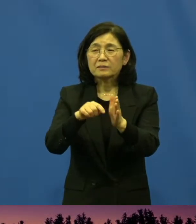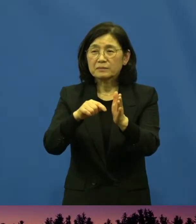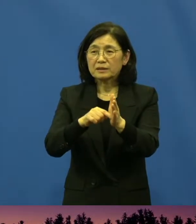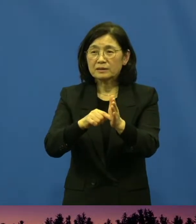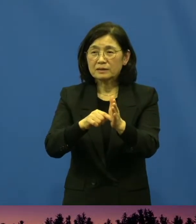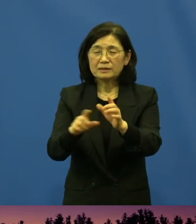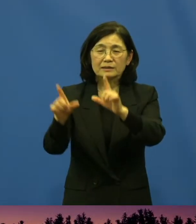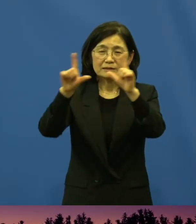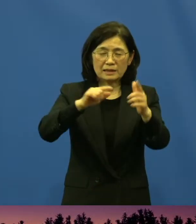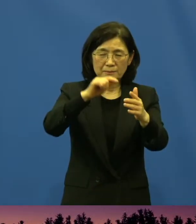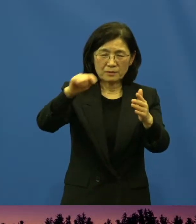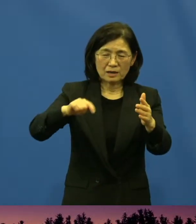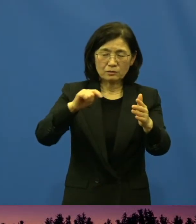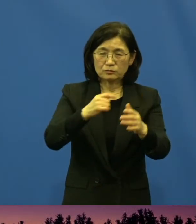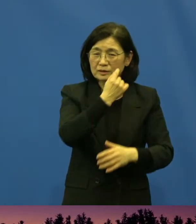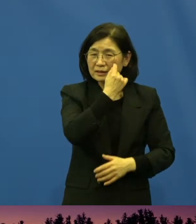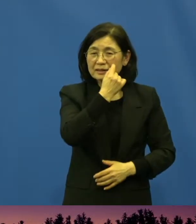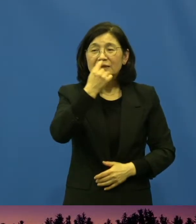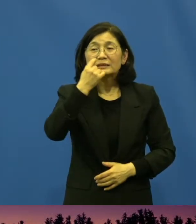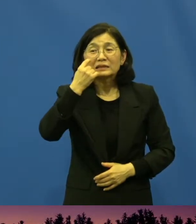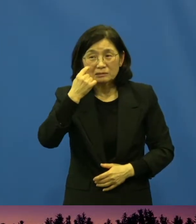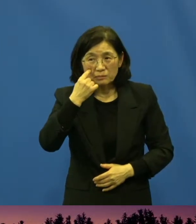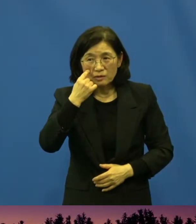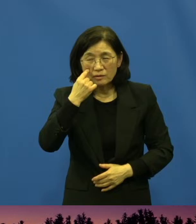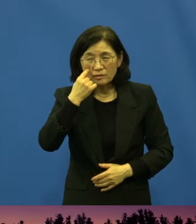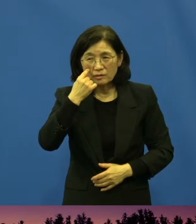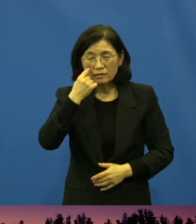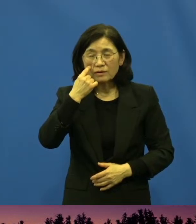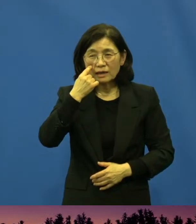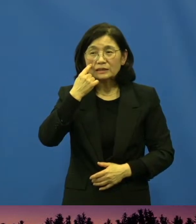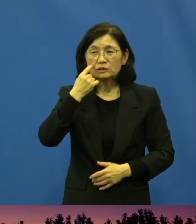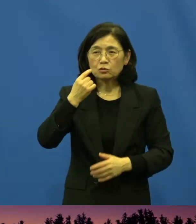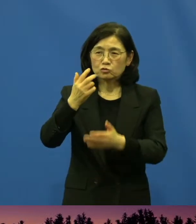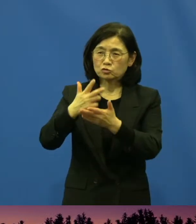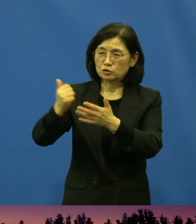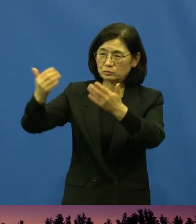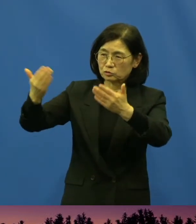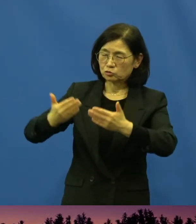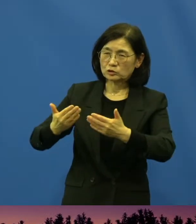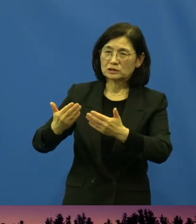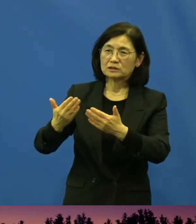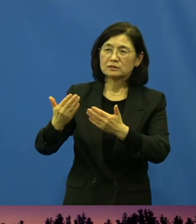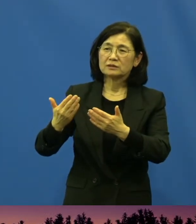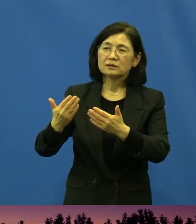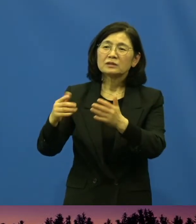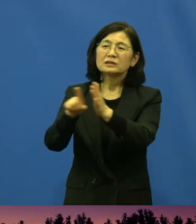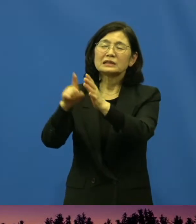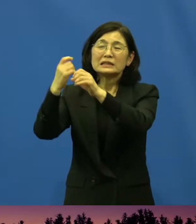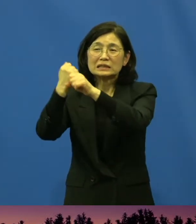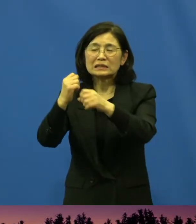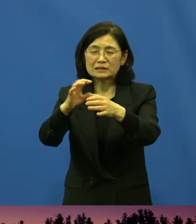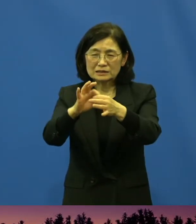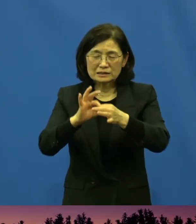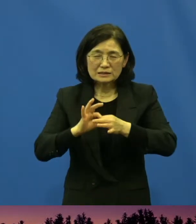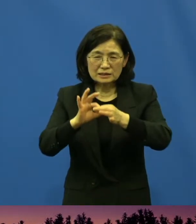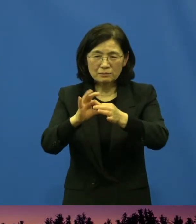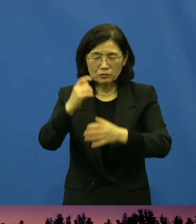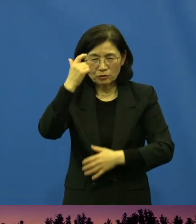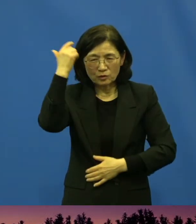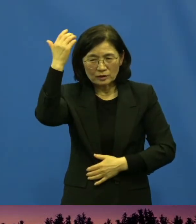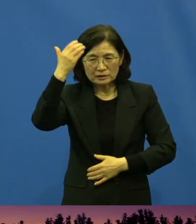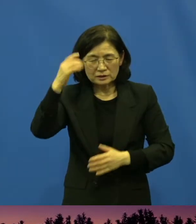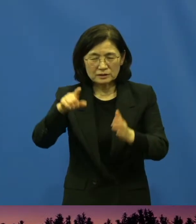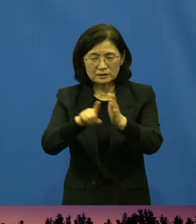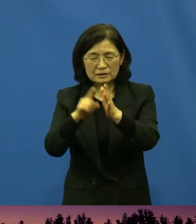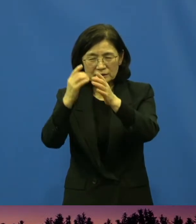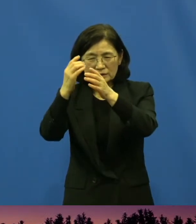그러나 그것도 내 힘이 아니요 하나님이 주시는 힘으로 감당할 수 있고, 주님을 의지할 때, 성령을 의지하고 성령에 이끌릴